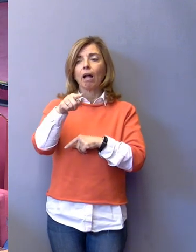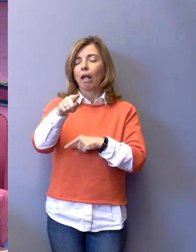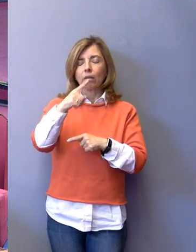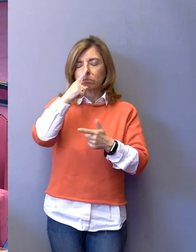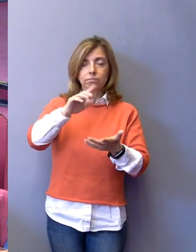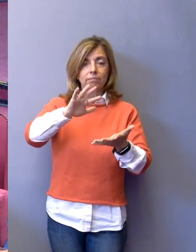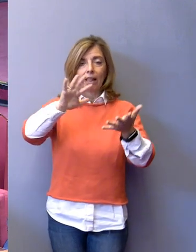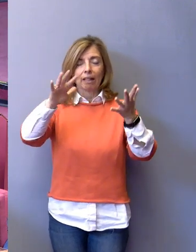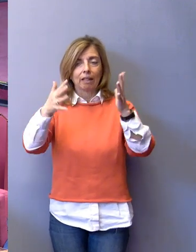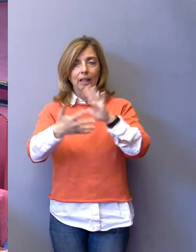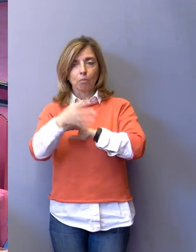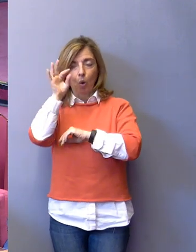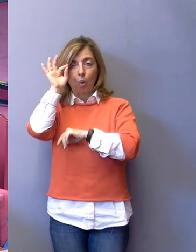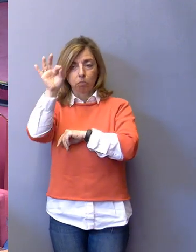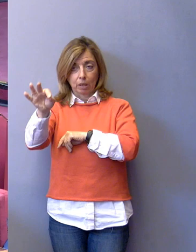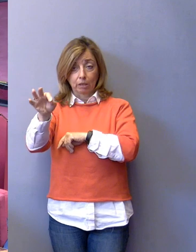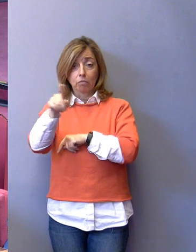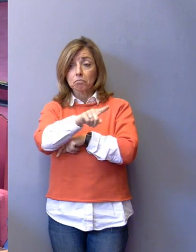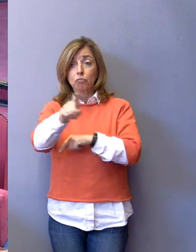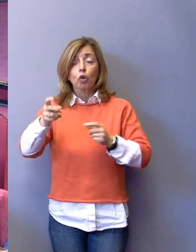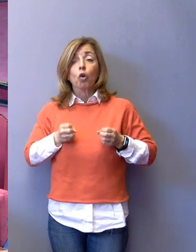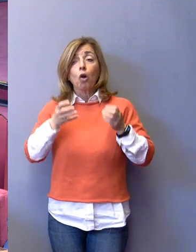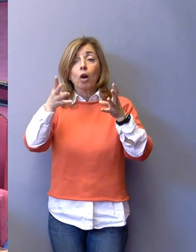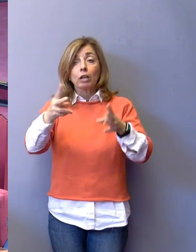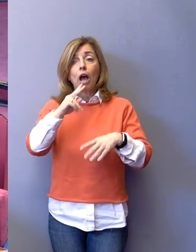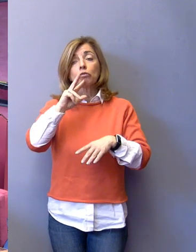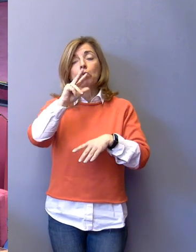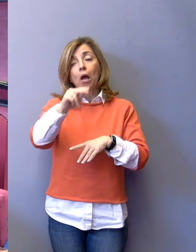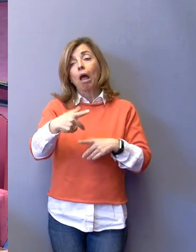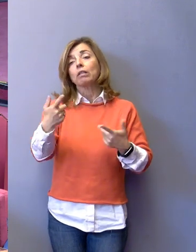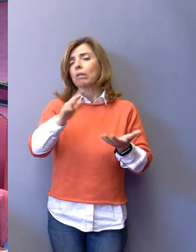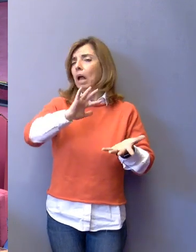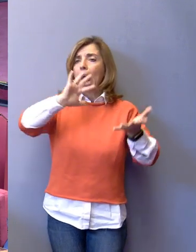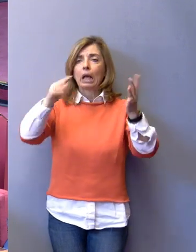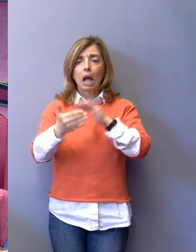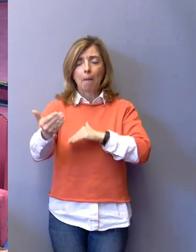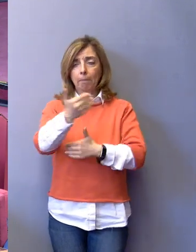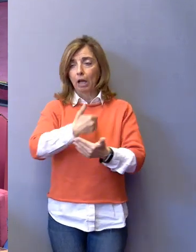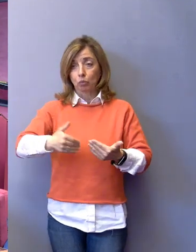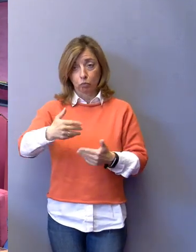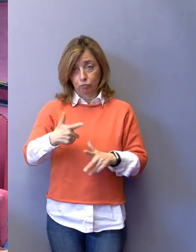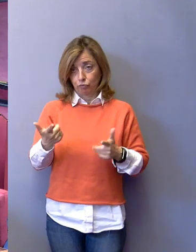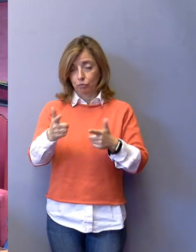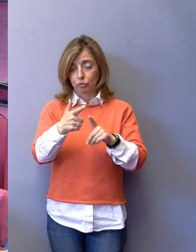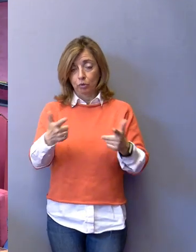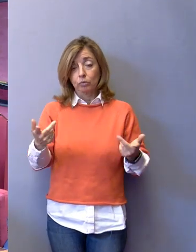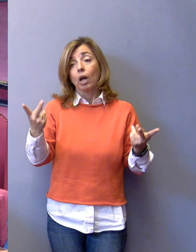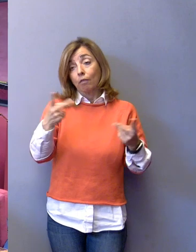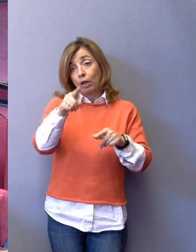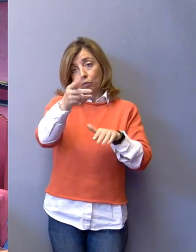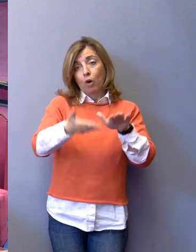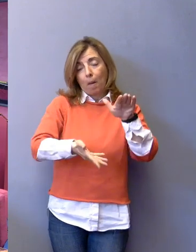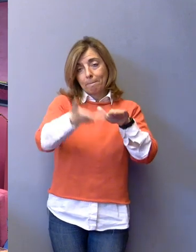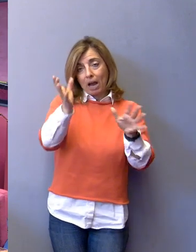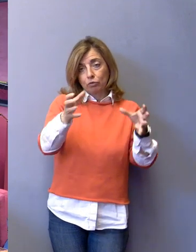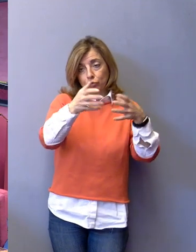però Provate a dire che in maniera discrezionale cambiate tutto che per carità vi è possibile perché siete maggioranza e votate e avete voti Però non